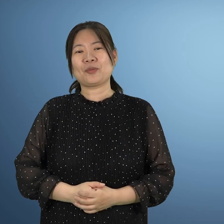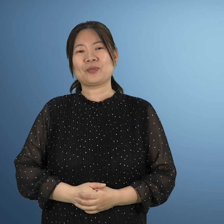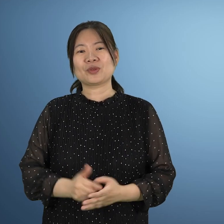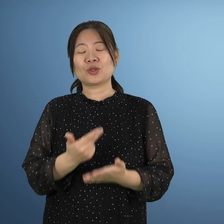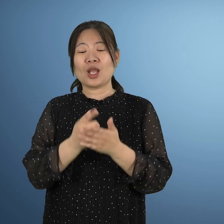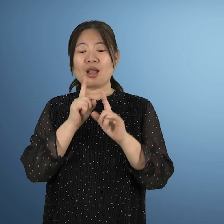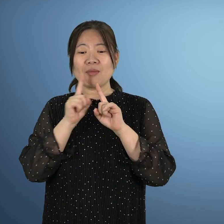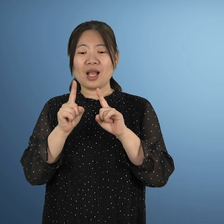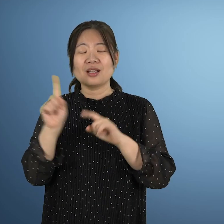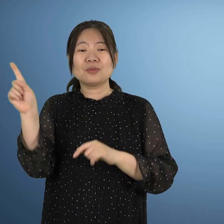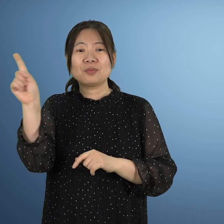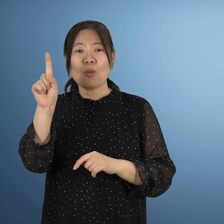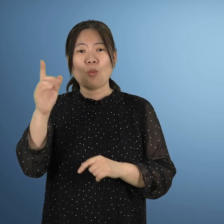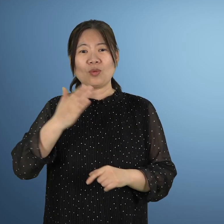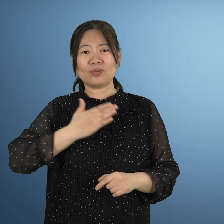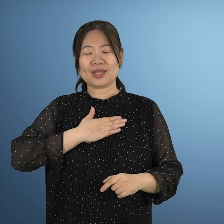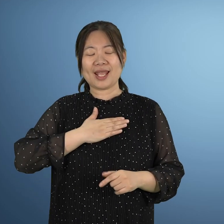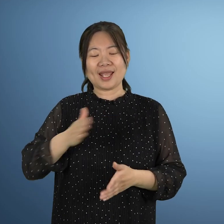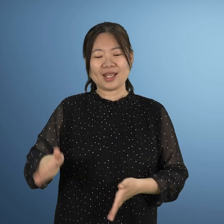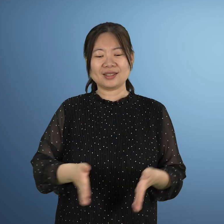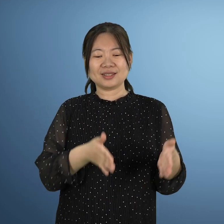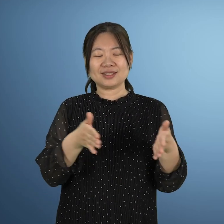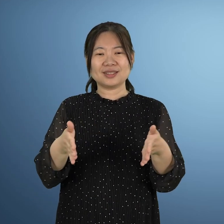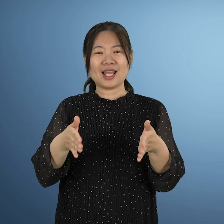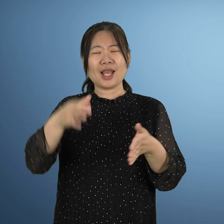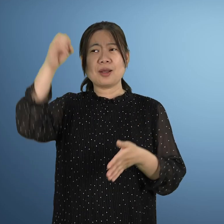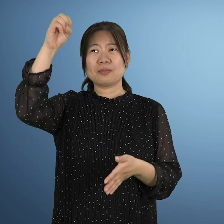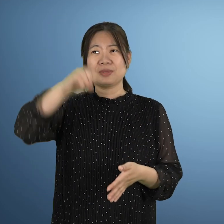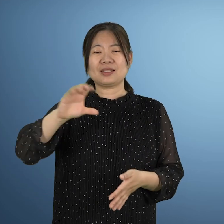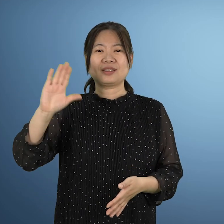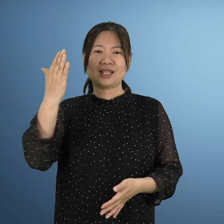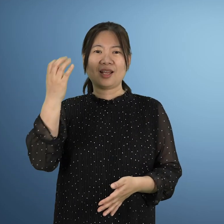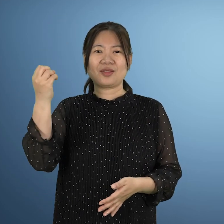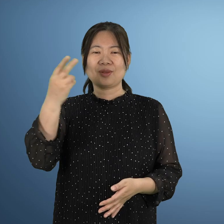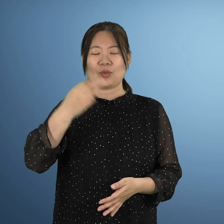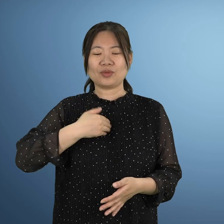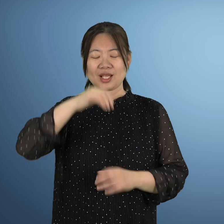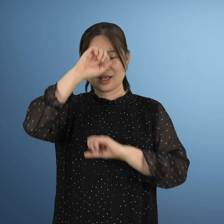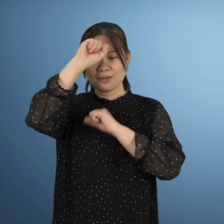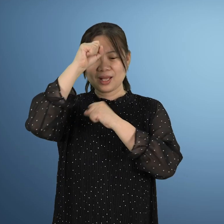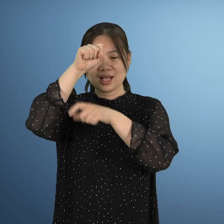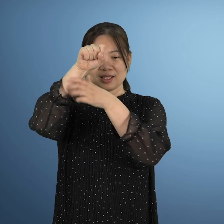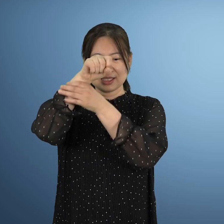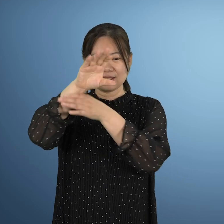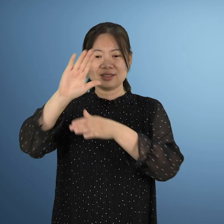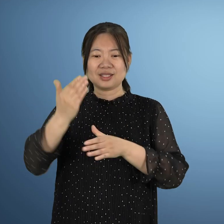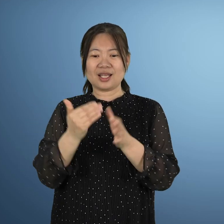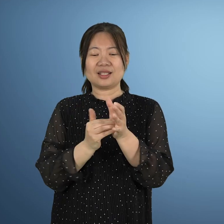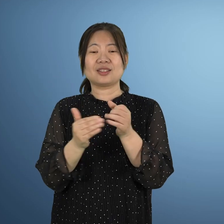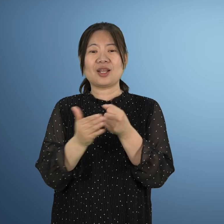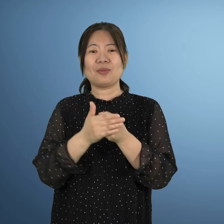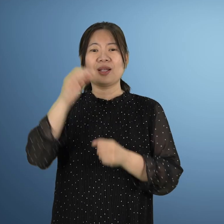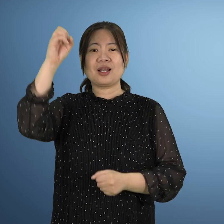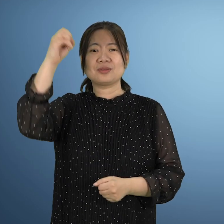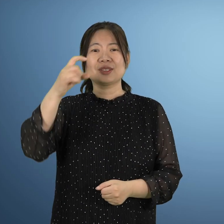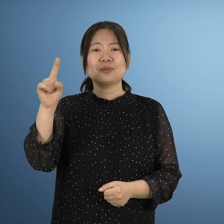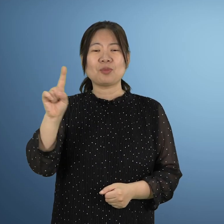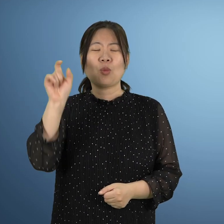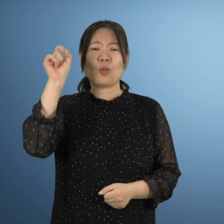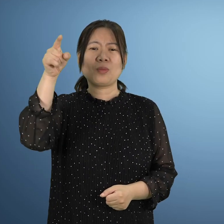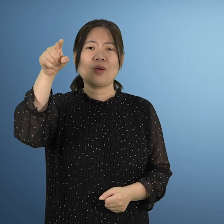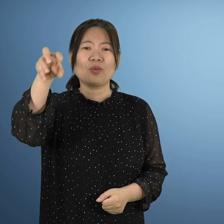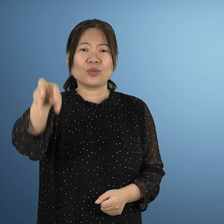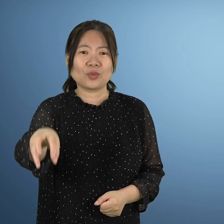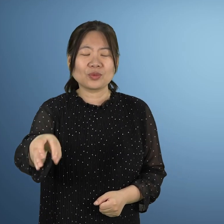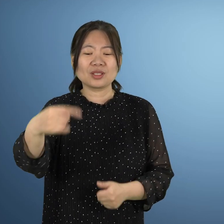주의 말씀은 내 길에 빛이요 내 발에 등이니이다. 빛은 먼